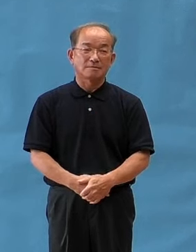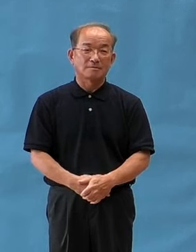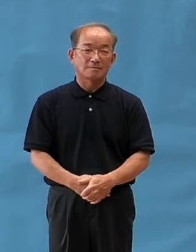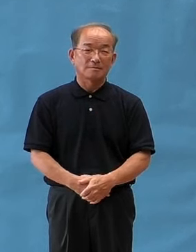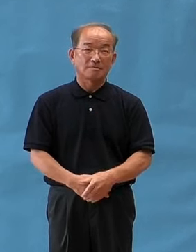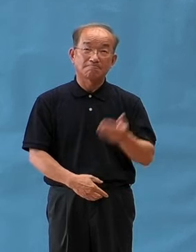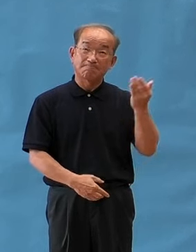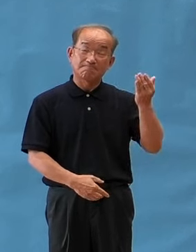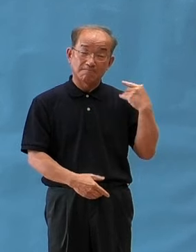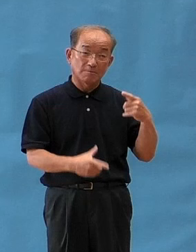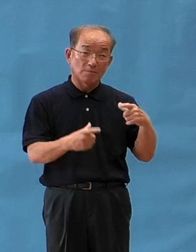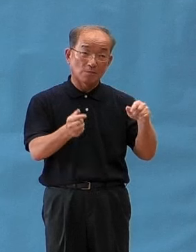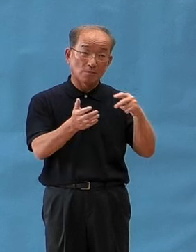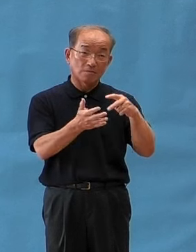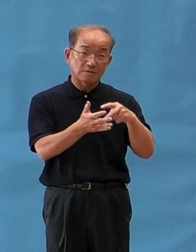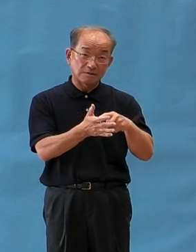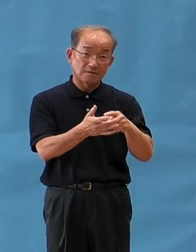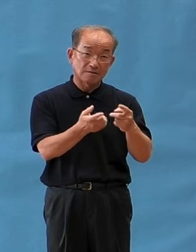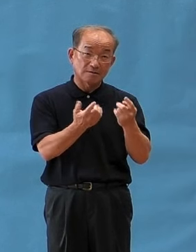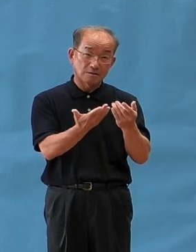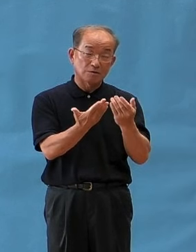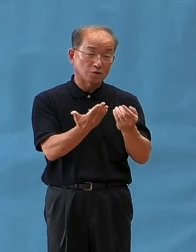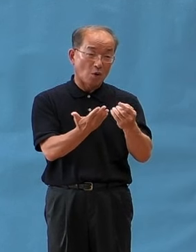当時の国立大学の授業料30万